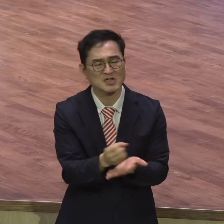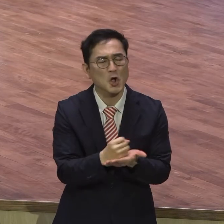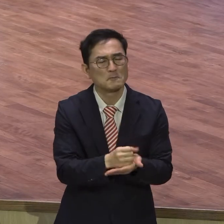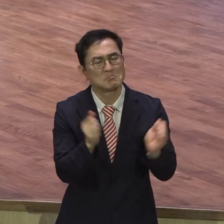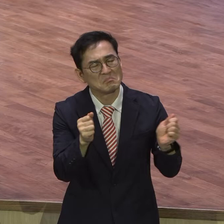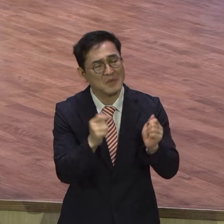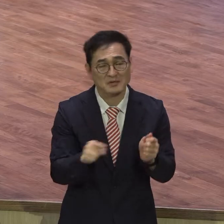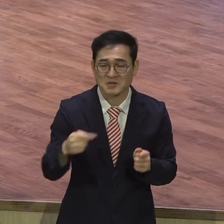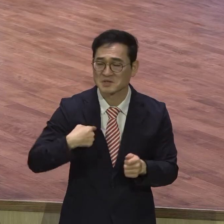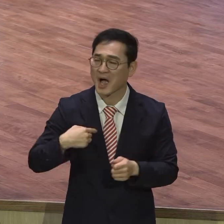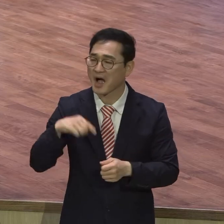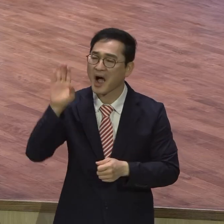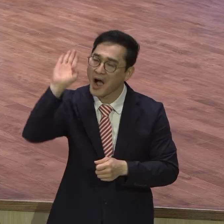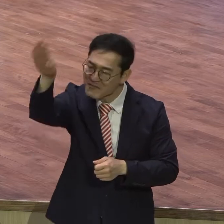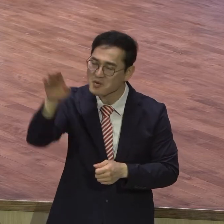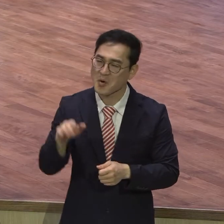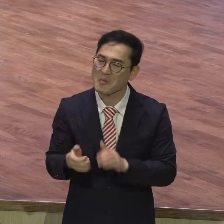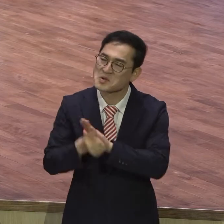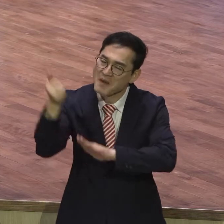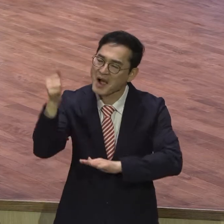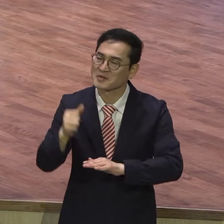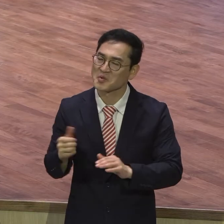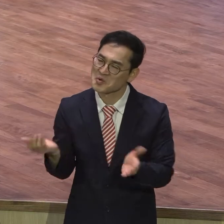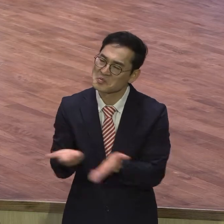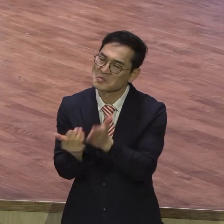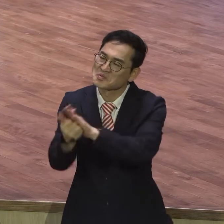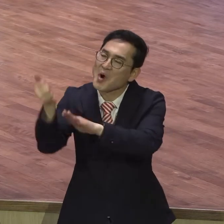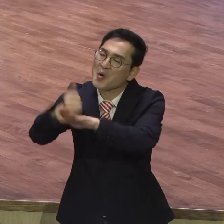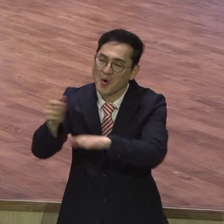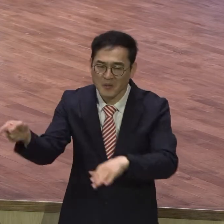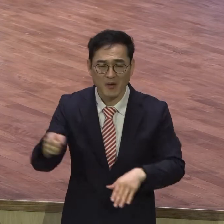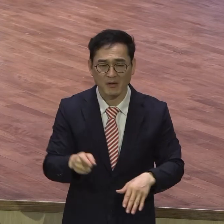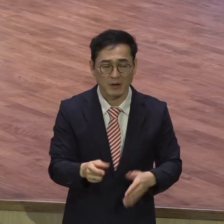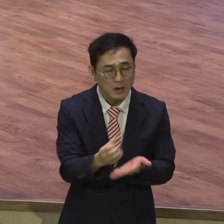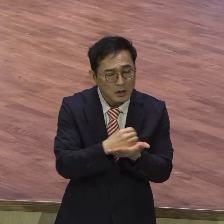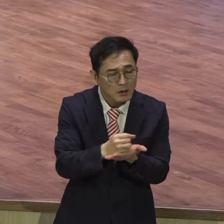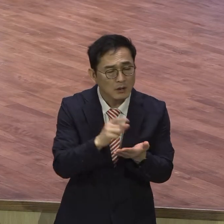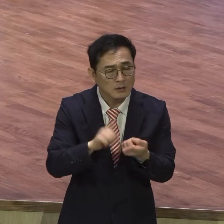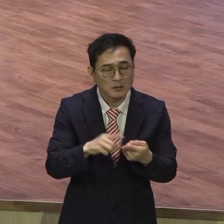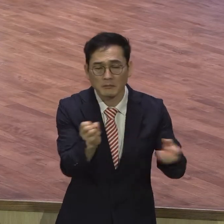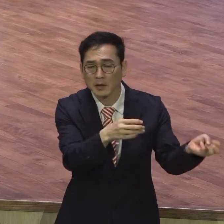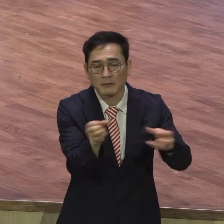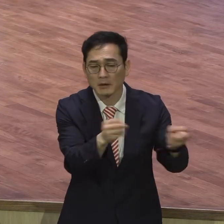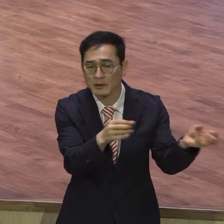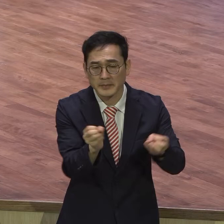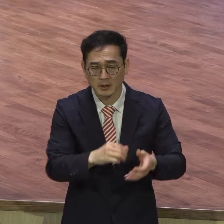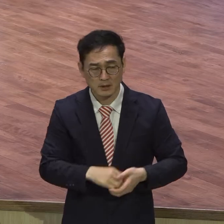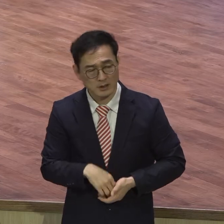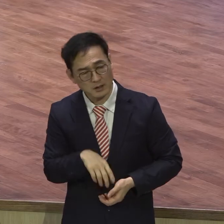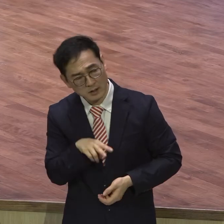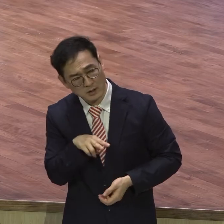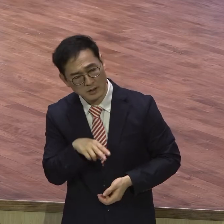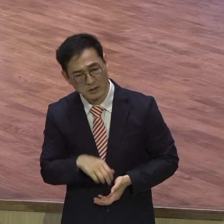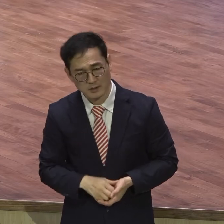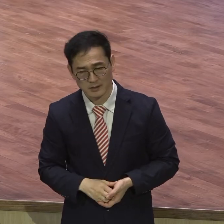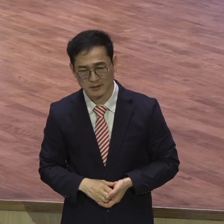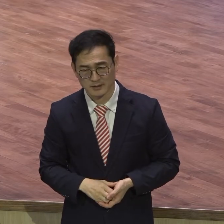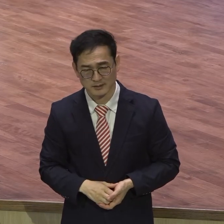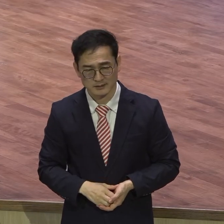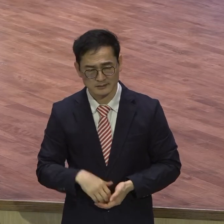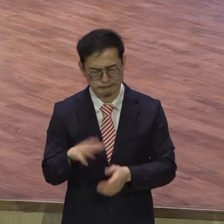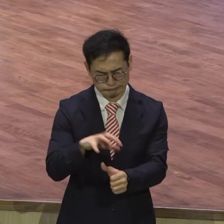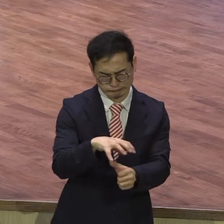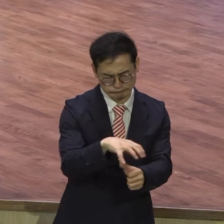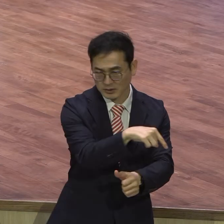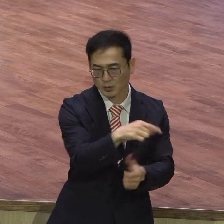프로그램에서 저절로 나와 문화야 문화 이렇게 악한 영에 사로잡힌 불신자 상태의 6가지